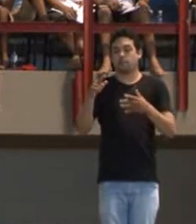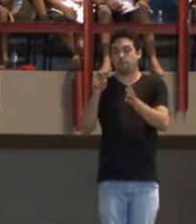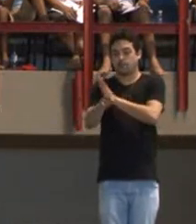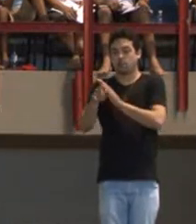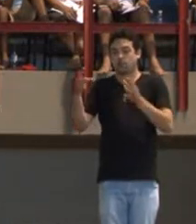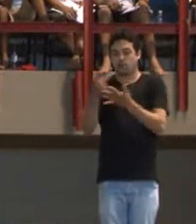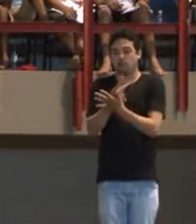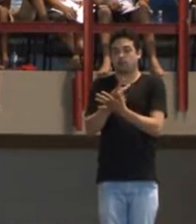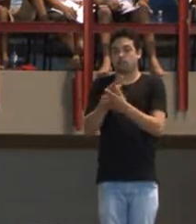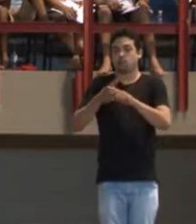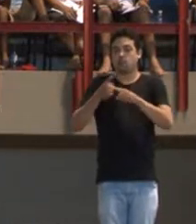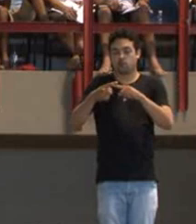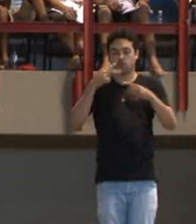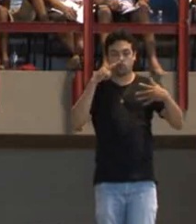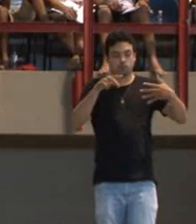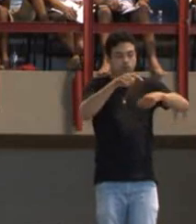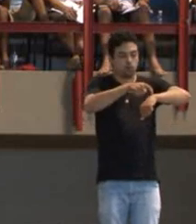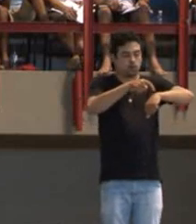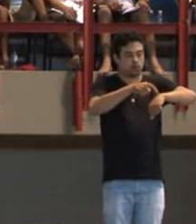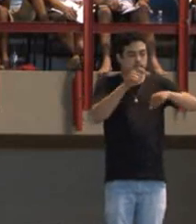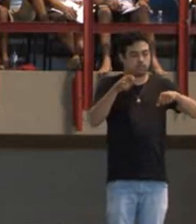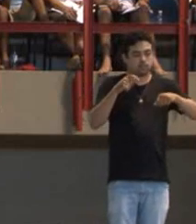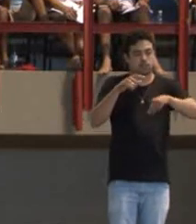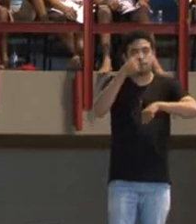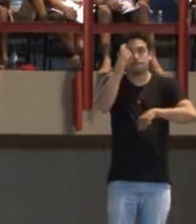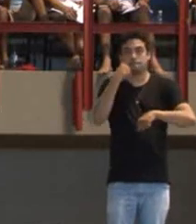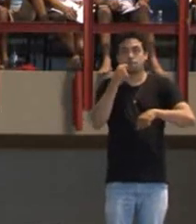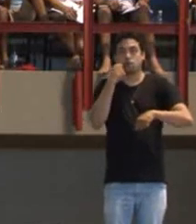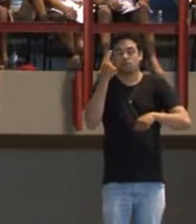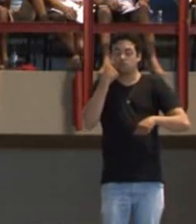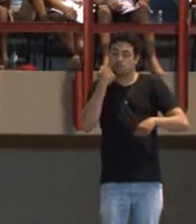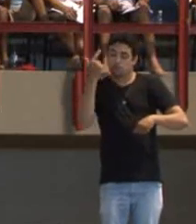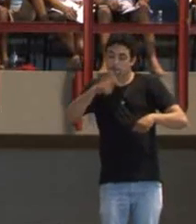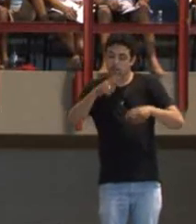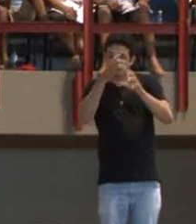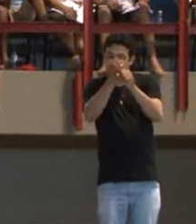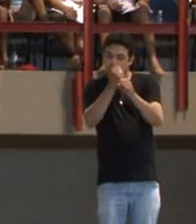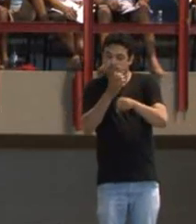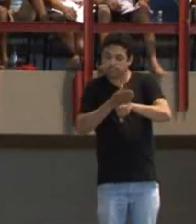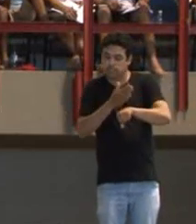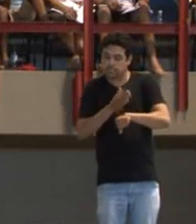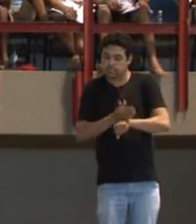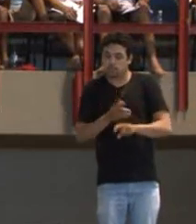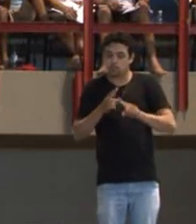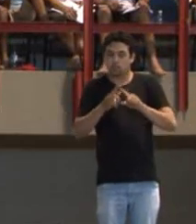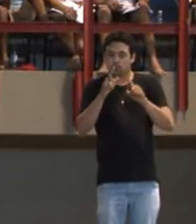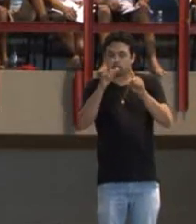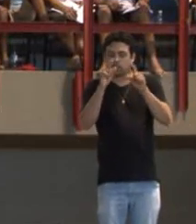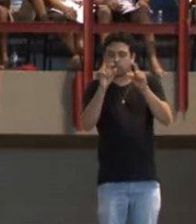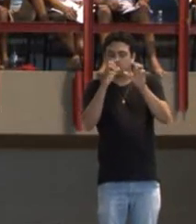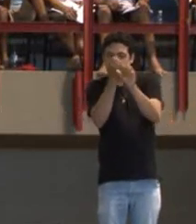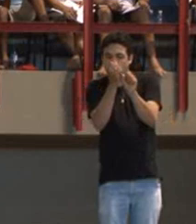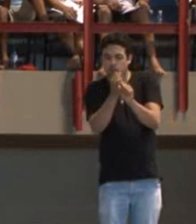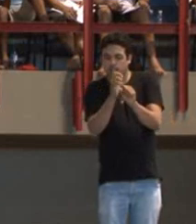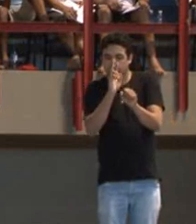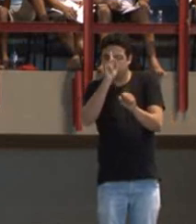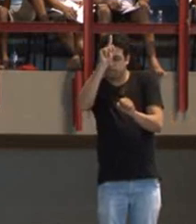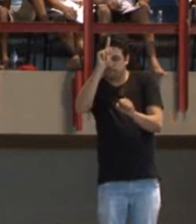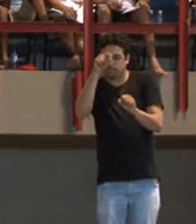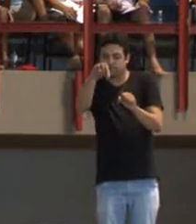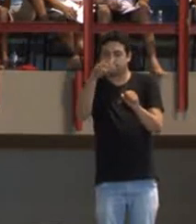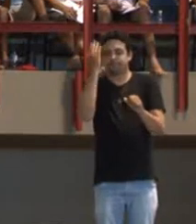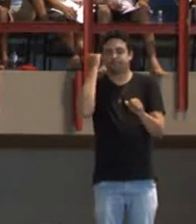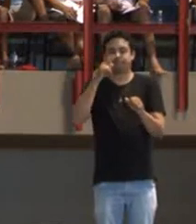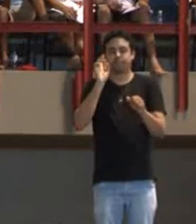questão. Aí eu olho para o relógio e digo, bom, ainda tenho meia hora para tentar mais. Porque às vezes a gente fez uma besteirinha no cálculo, né? Aí você olha,